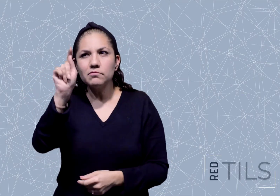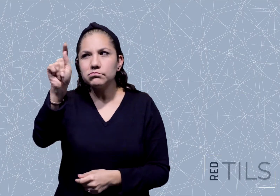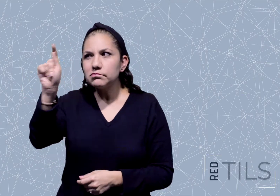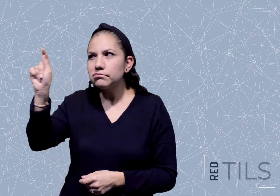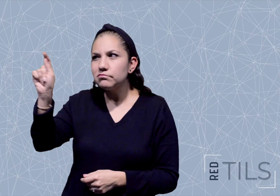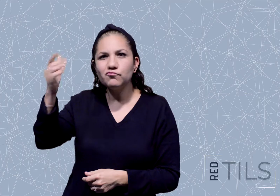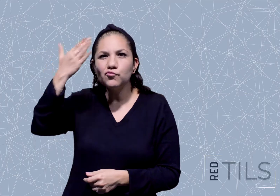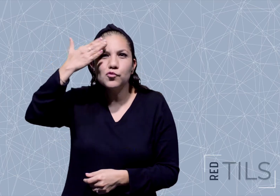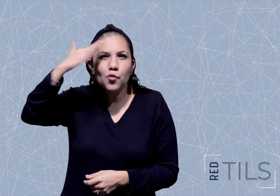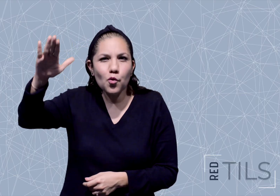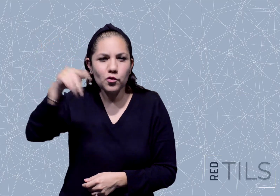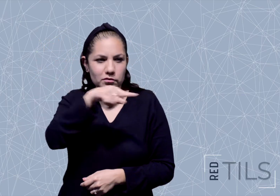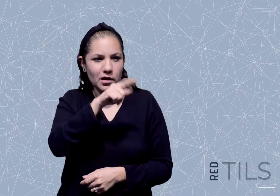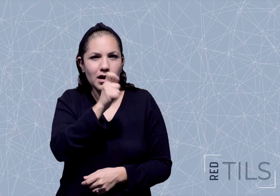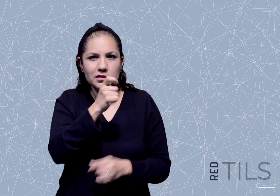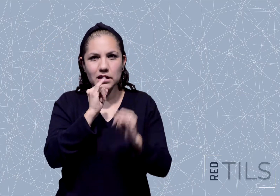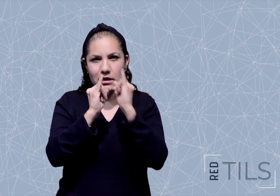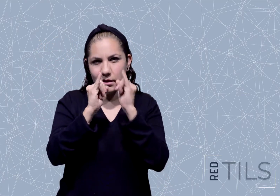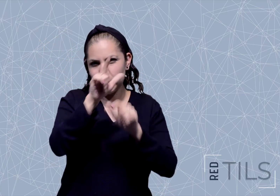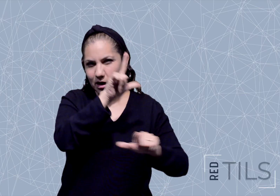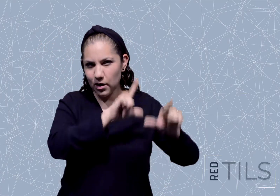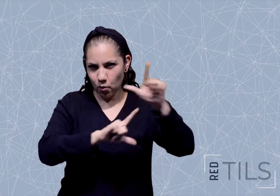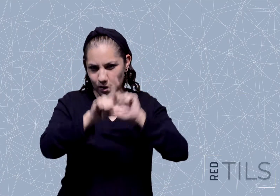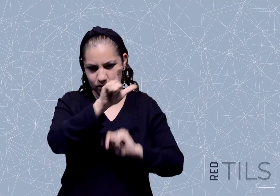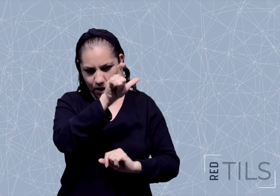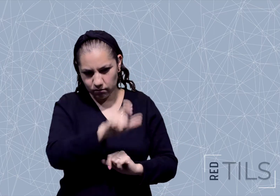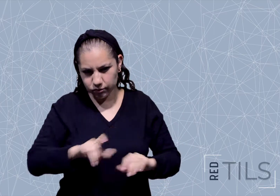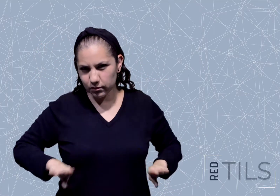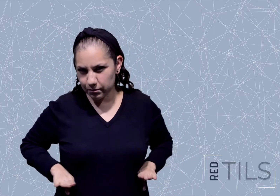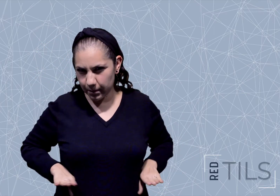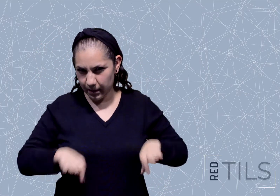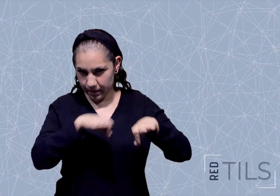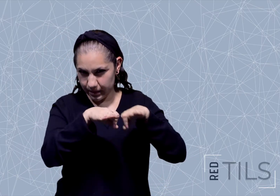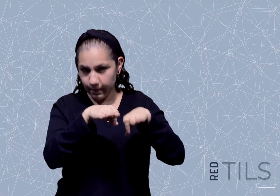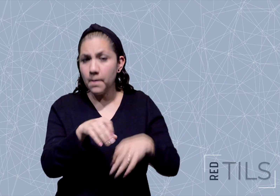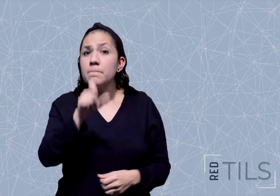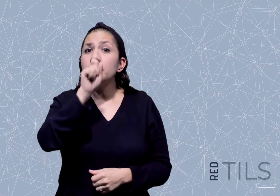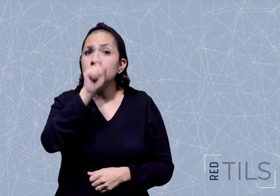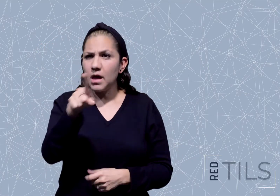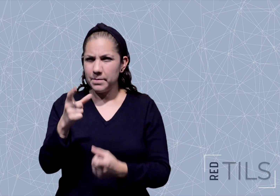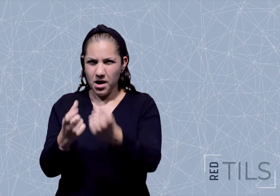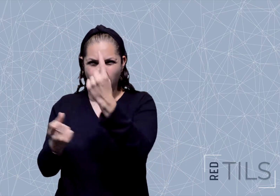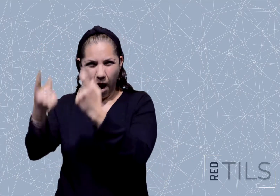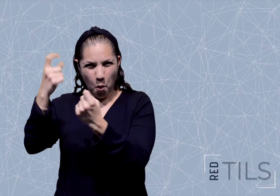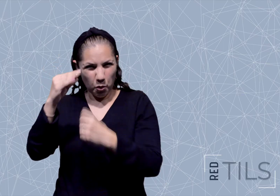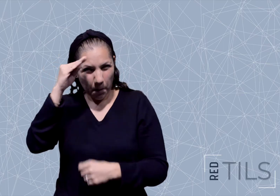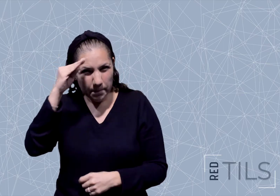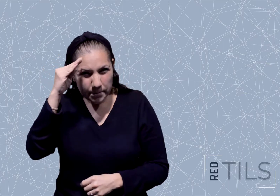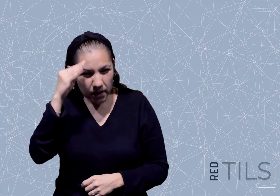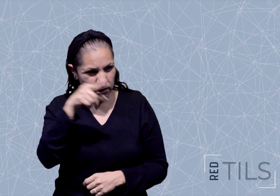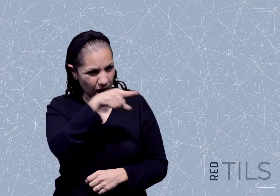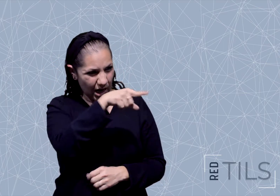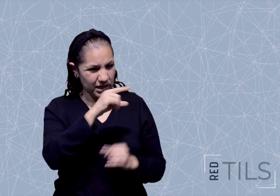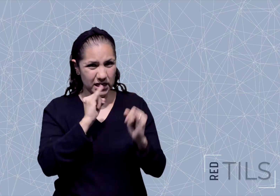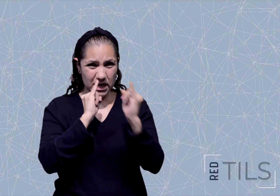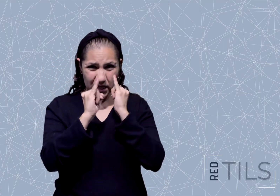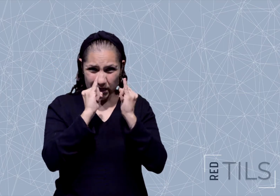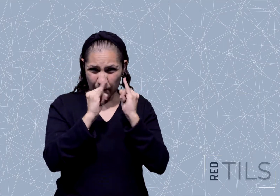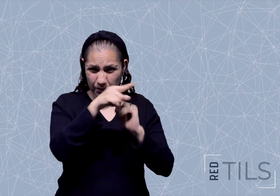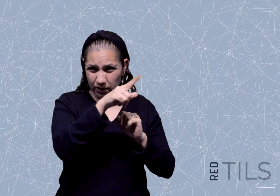Además de la necesidad de romper con el mito de que los intérpretes de lenguas de señas no son necesariamente el